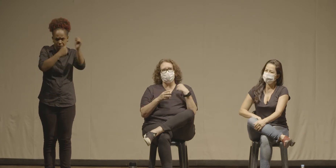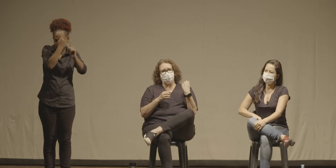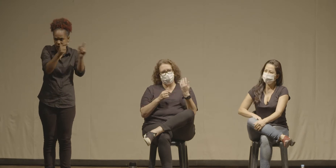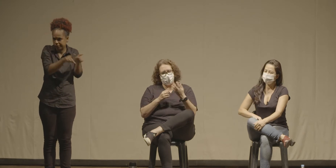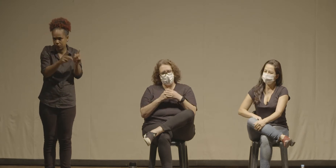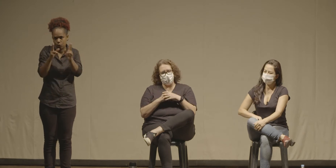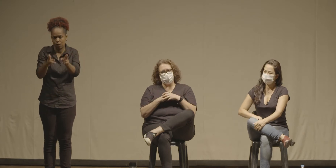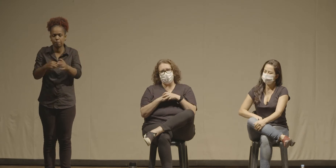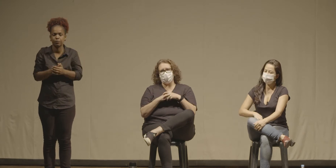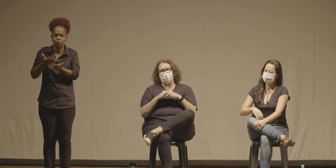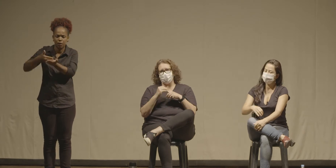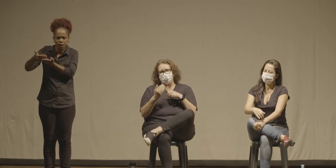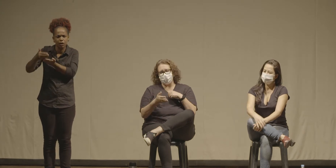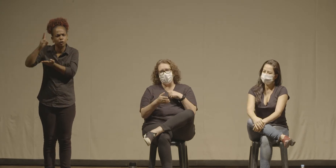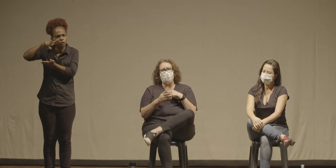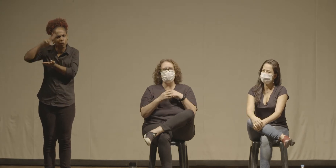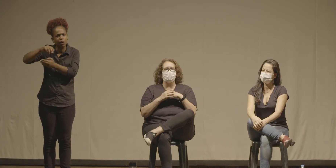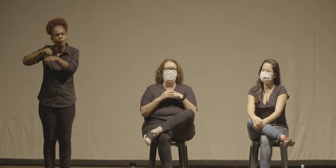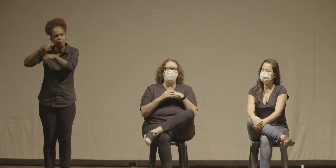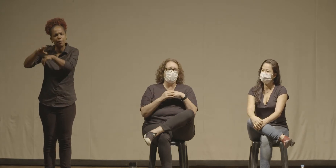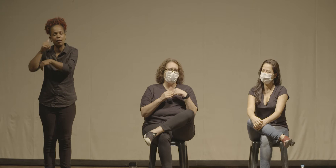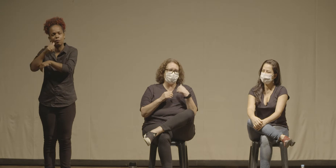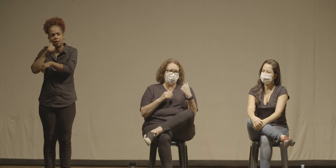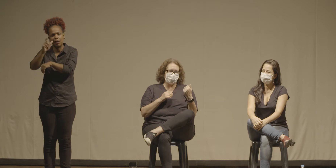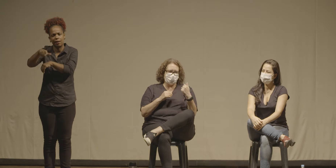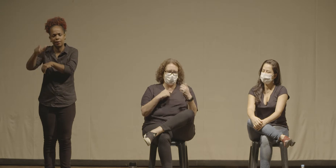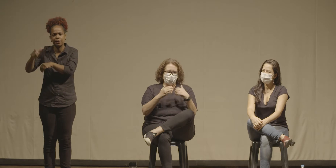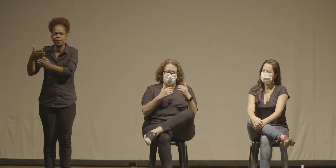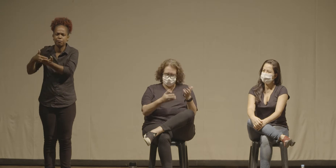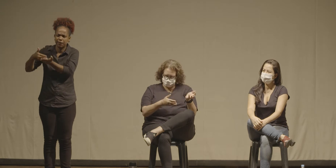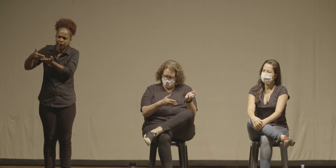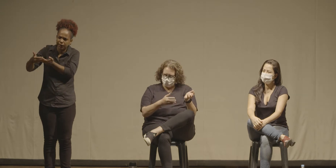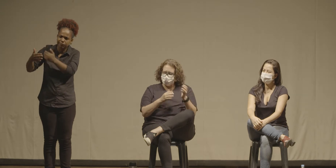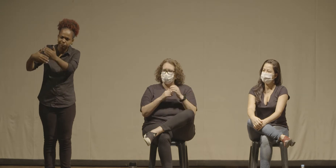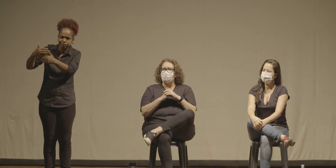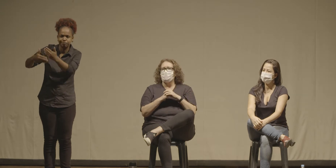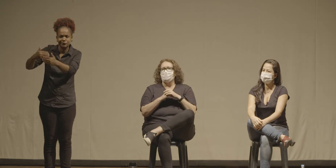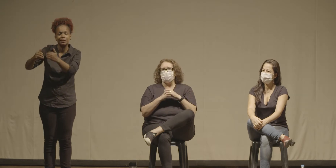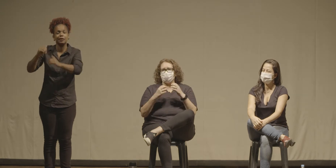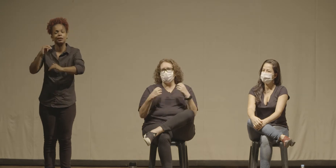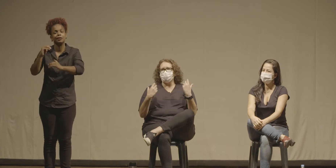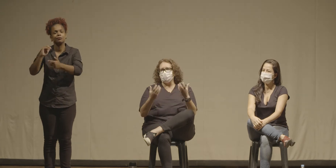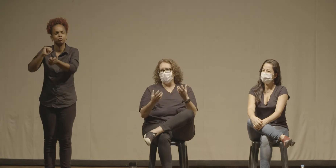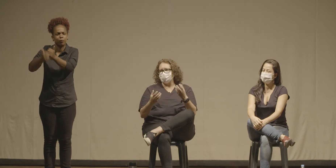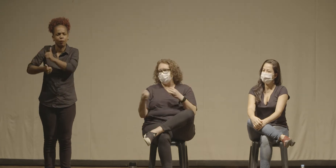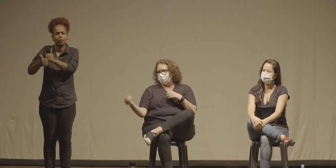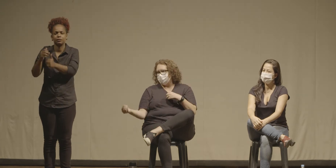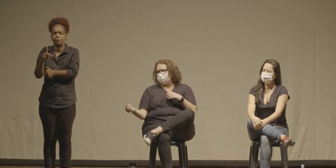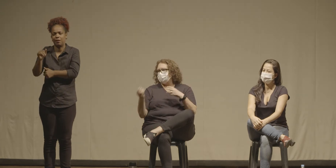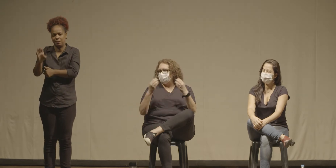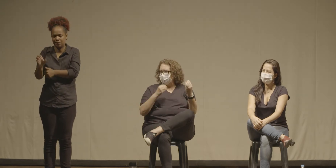construiu o início da história dessas mulheres, como elas começaram no esporte, a questão dos